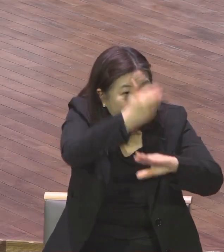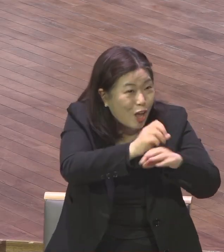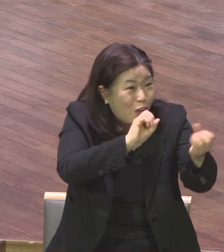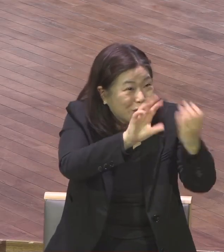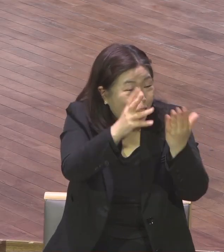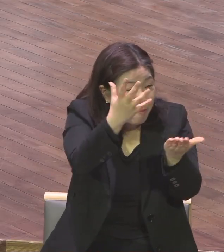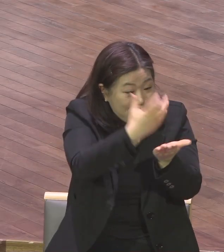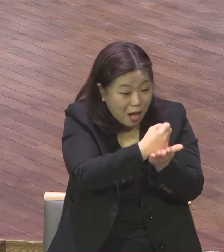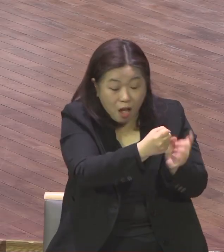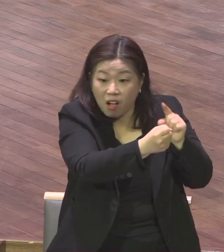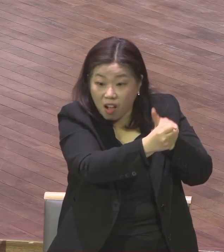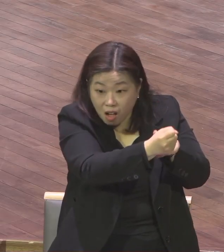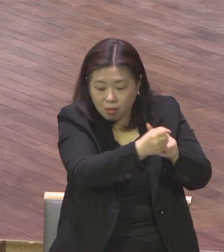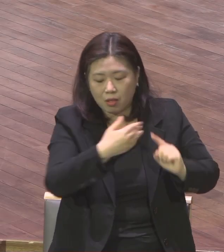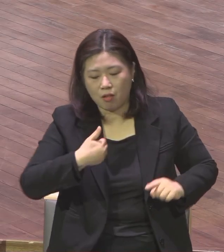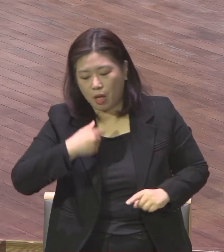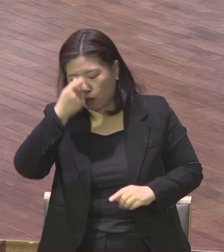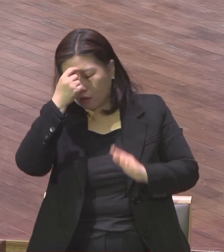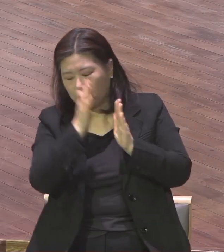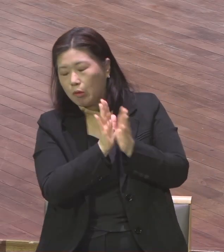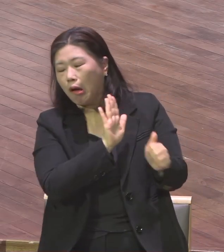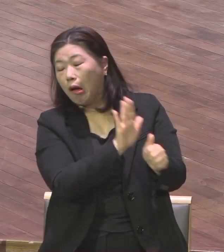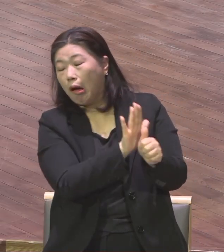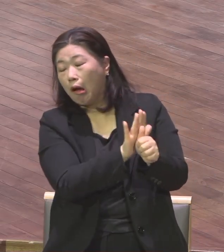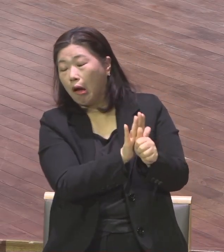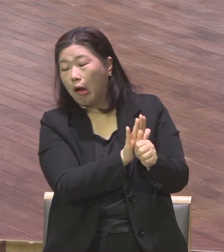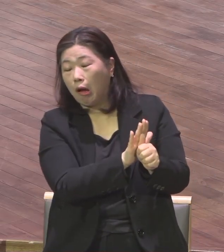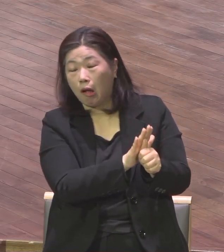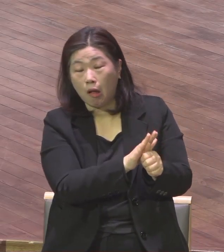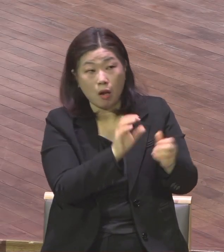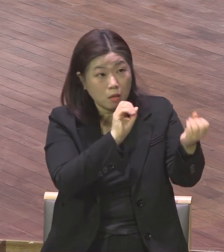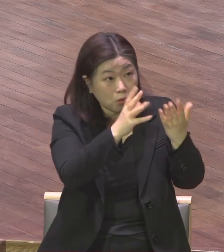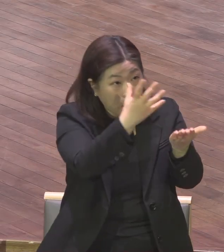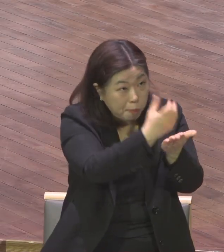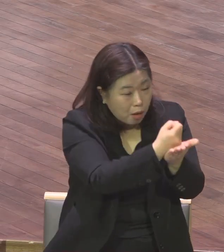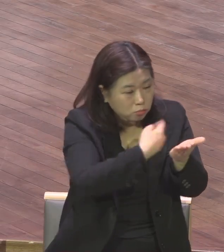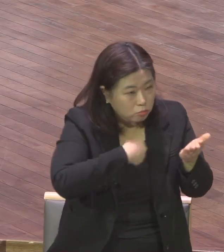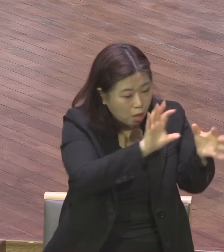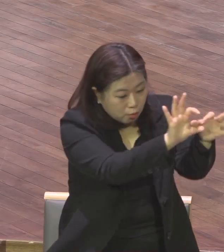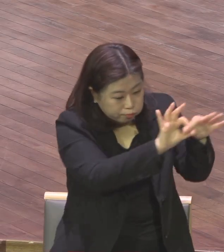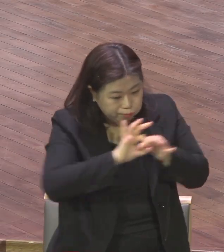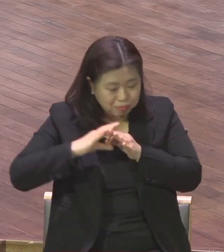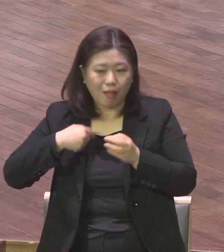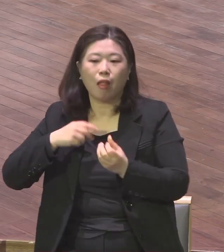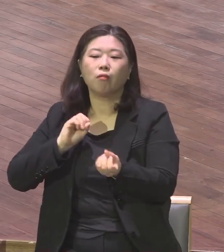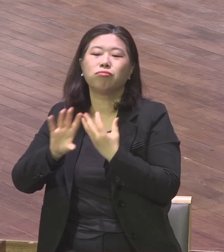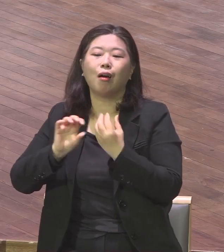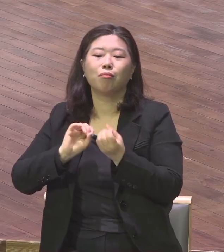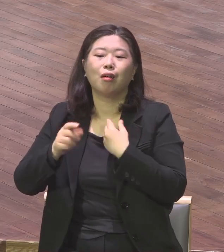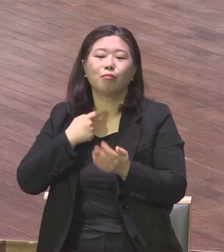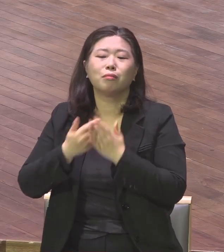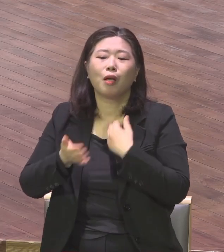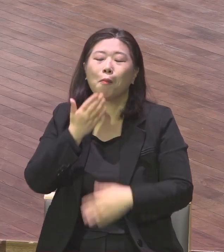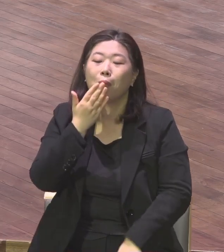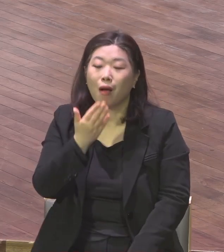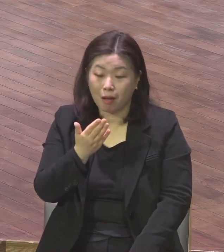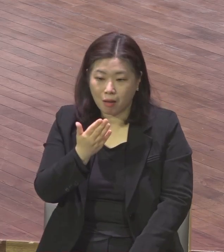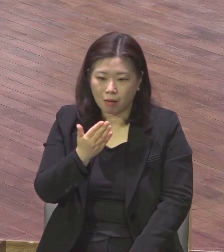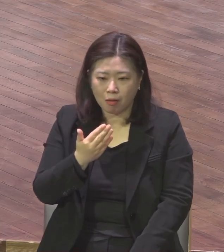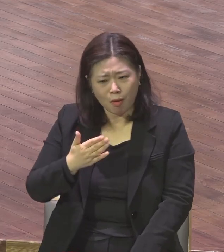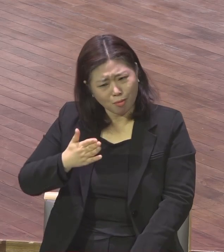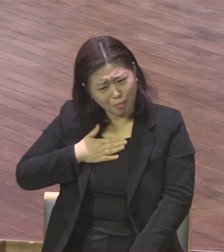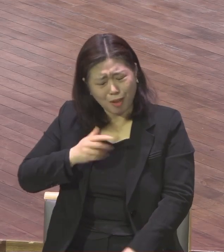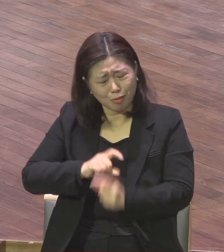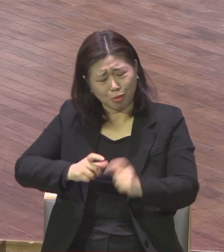기도하고 성사를 위해서 헌금하고 그 뭐 가서 하는 선교하는 선교 그분이나 나나 똑같이 선교에 내가서.